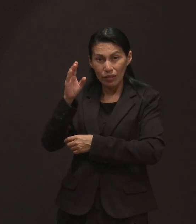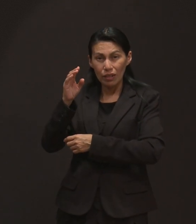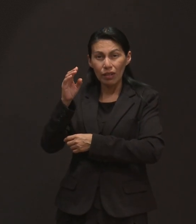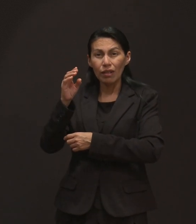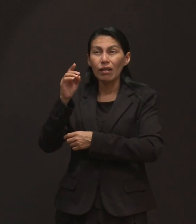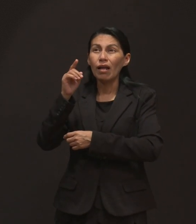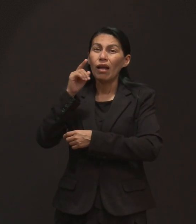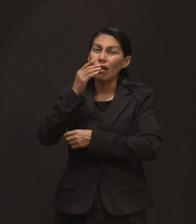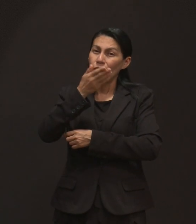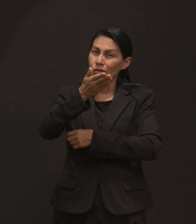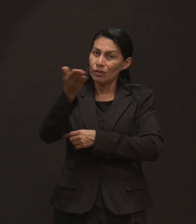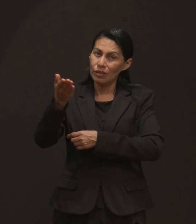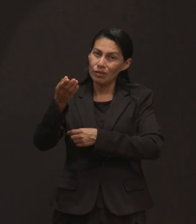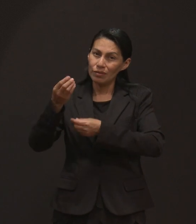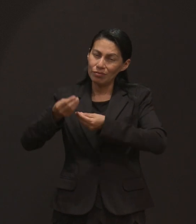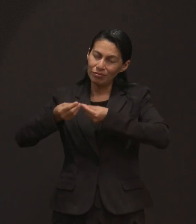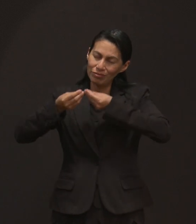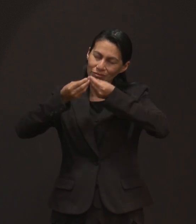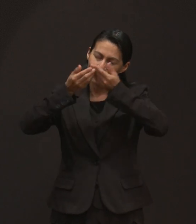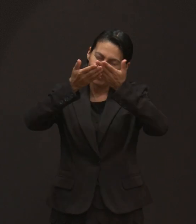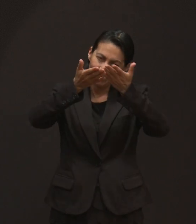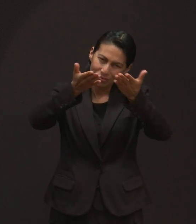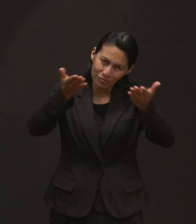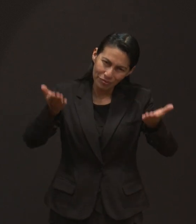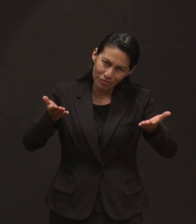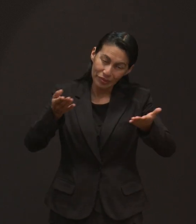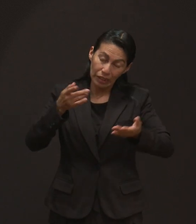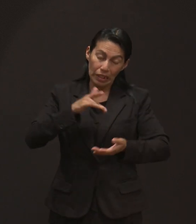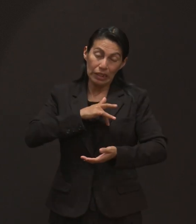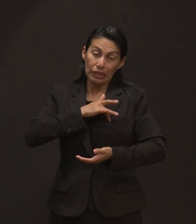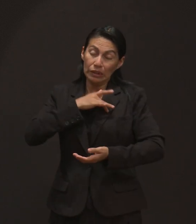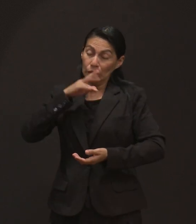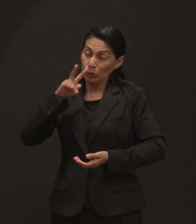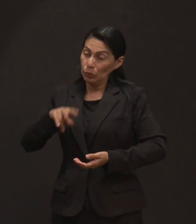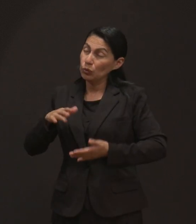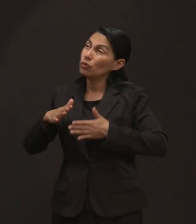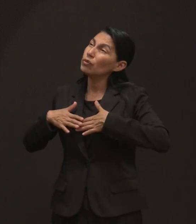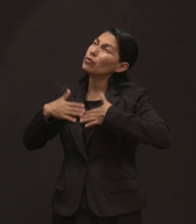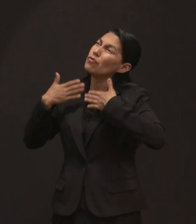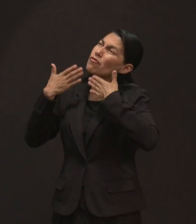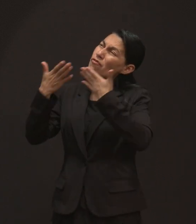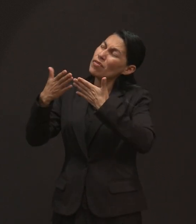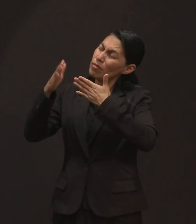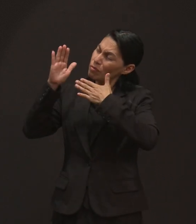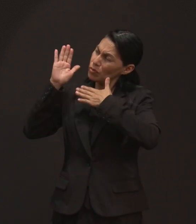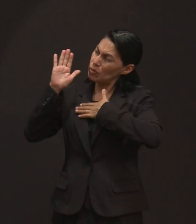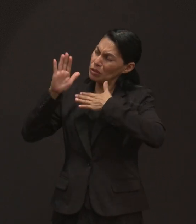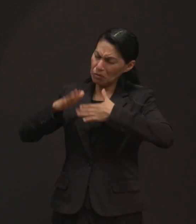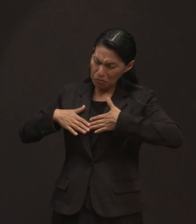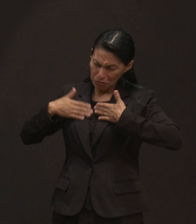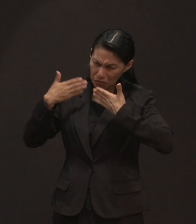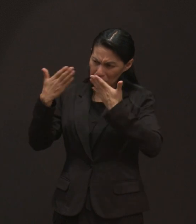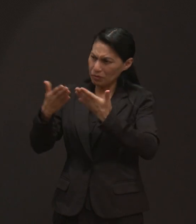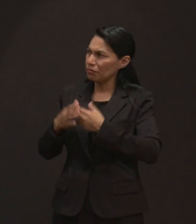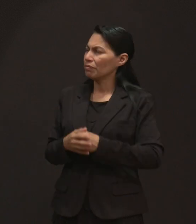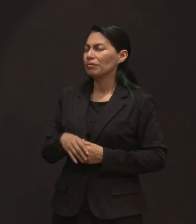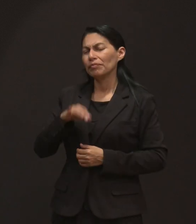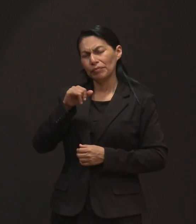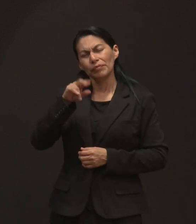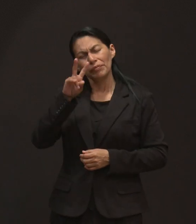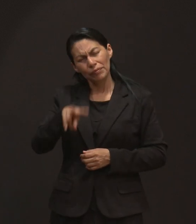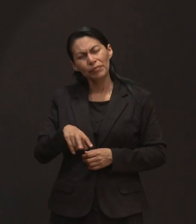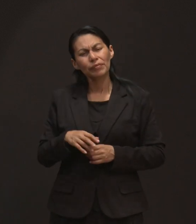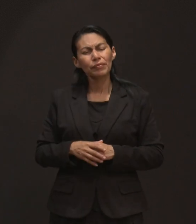Celestial recompensará a aquellos que sinceramente creen en Él, en sus promesas.